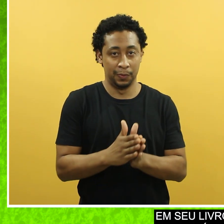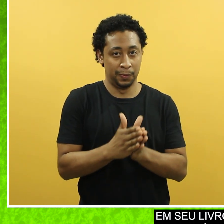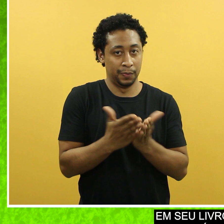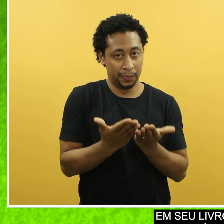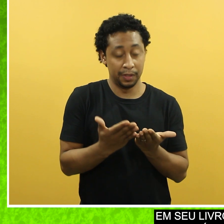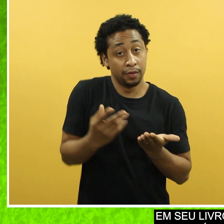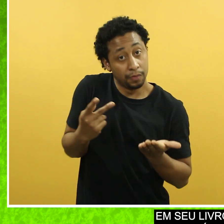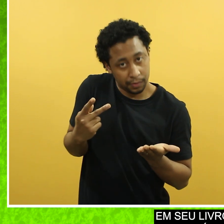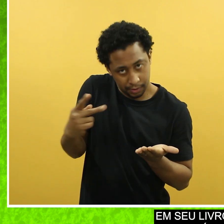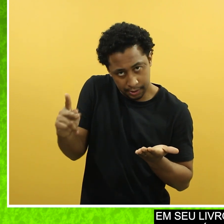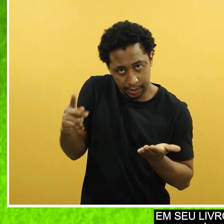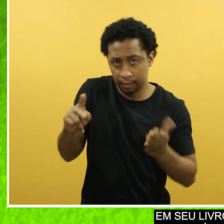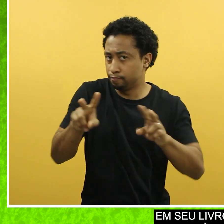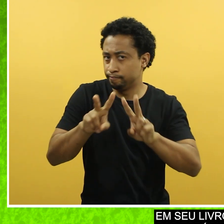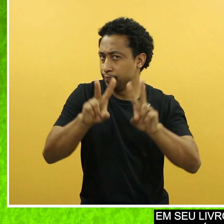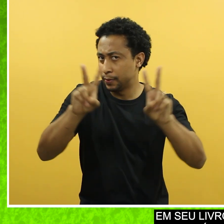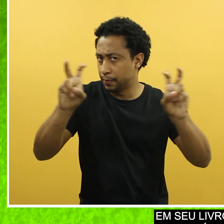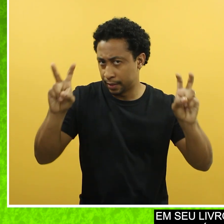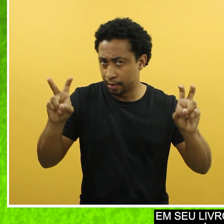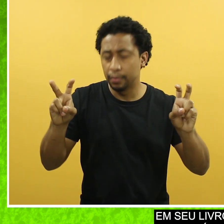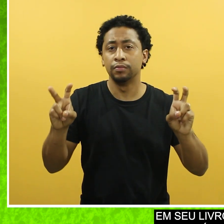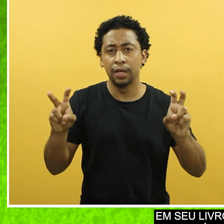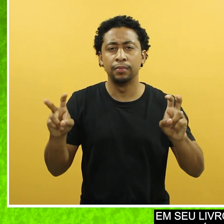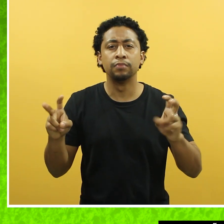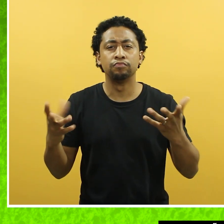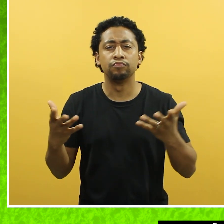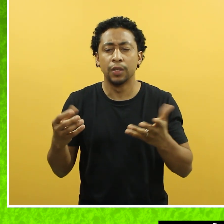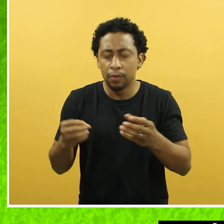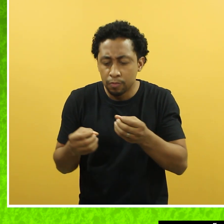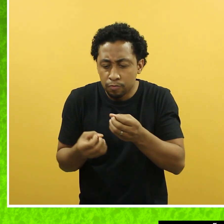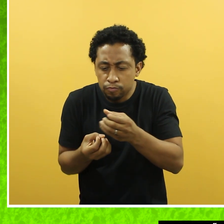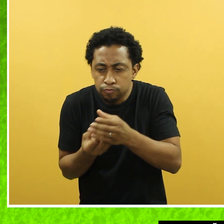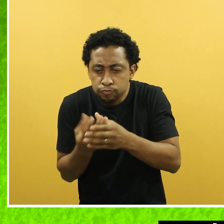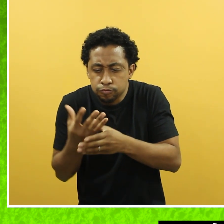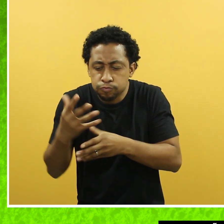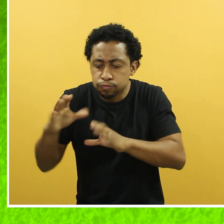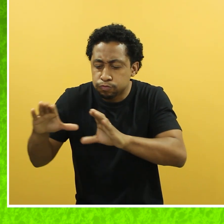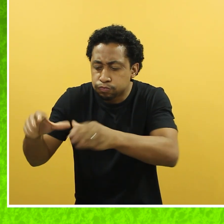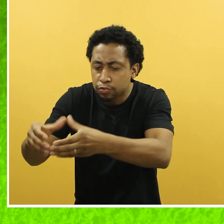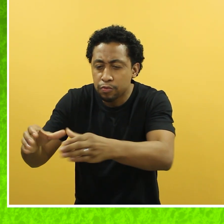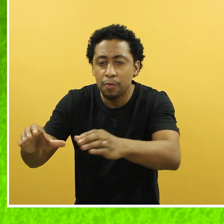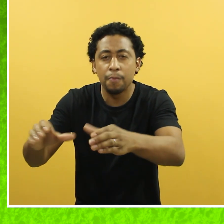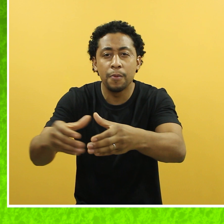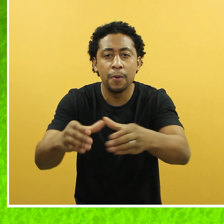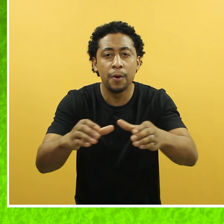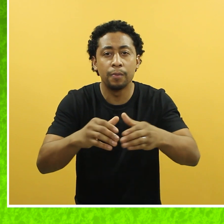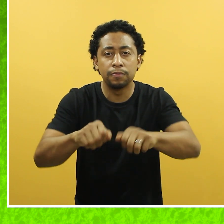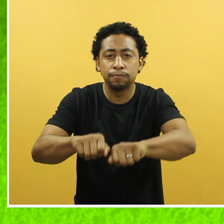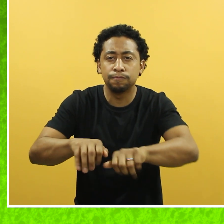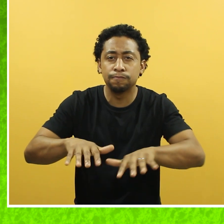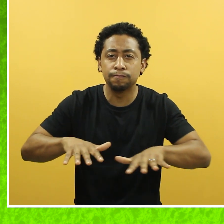Em seu livro A Origem das Espécies por Meio da Seleção Natural,